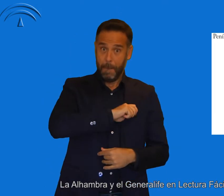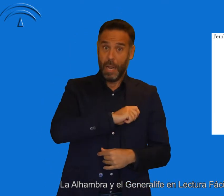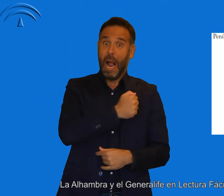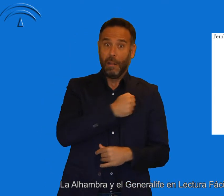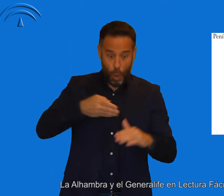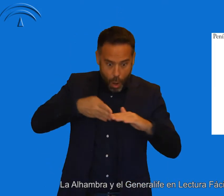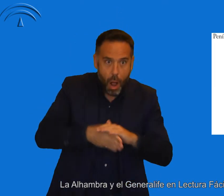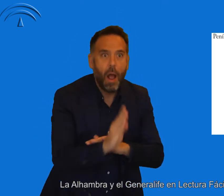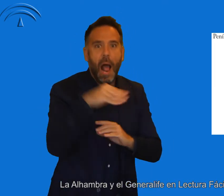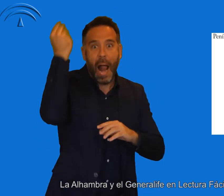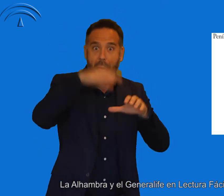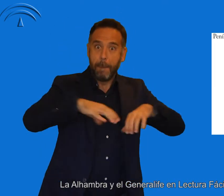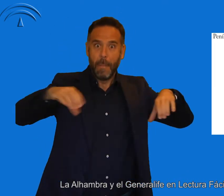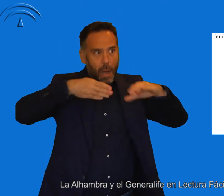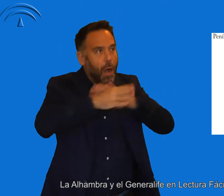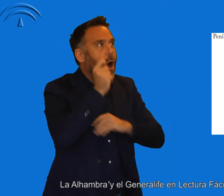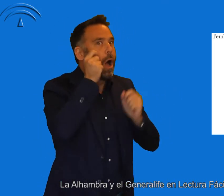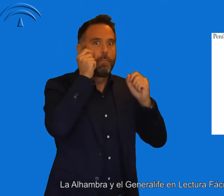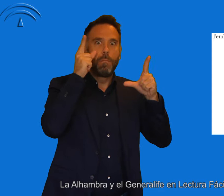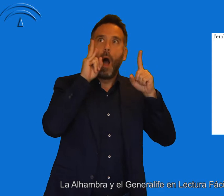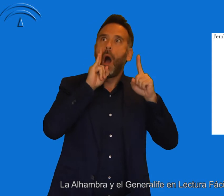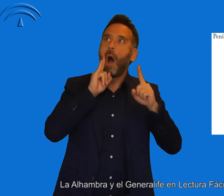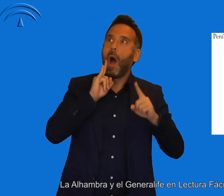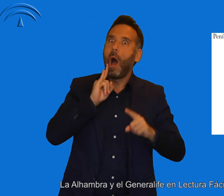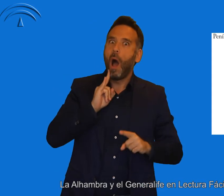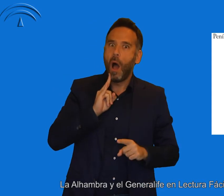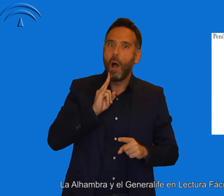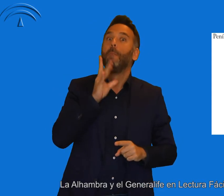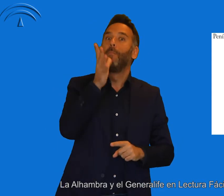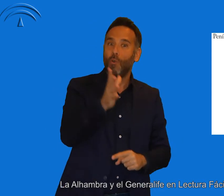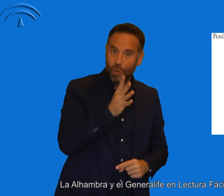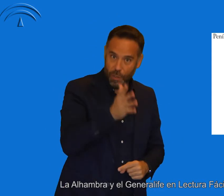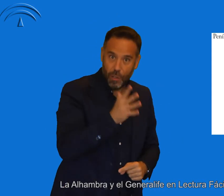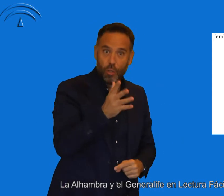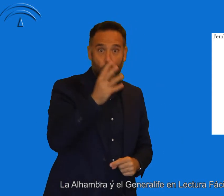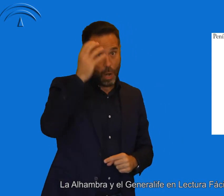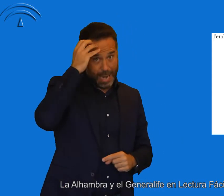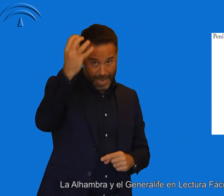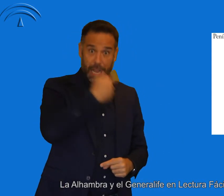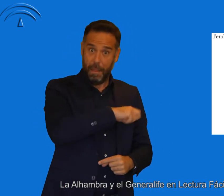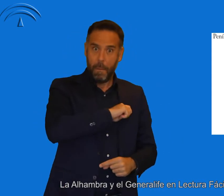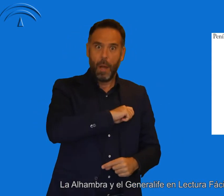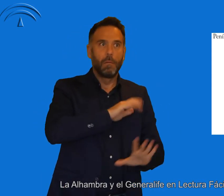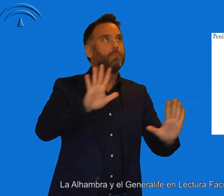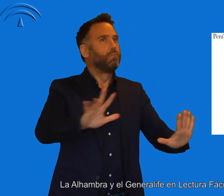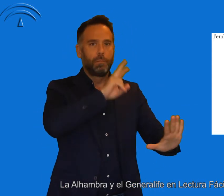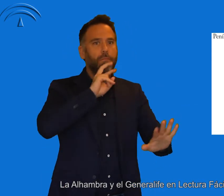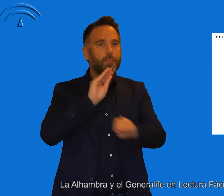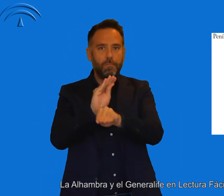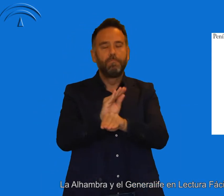1492. Cuando entraron en la Alhambra, se quedaron asombrados. Por eso, desde entonces, los reyes de